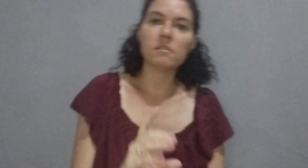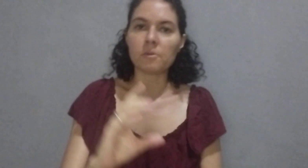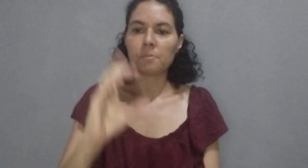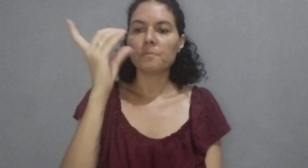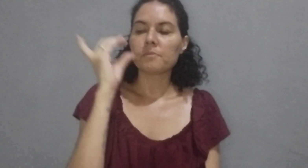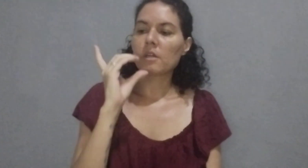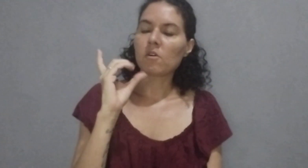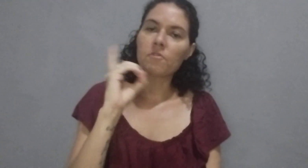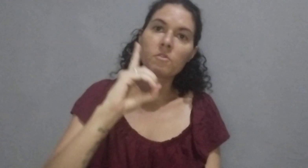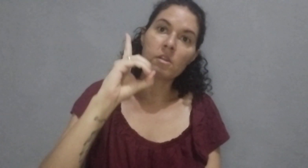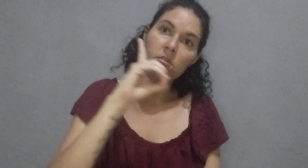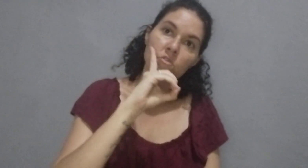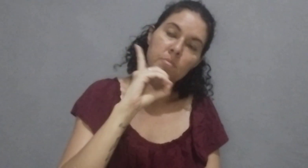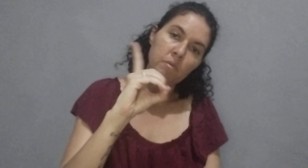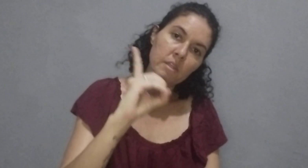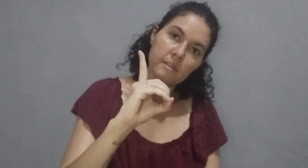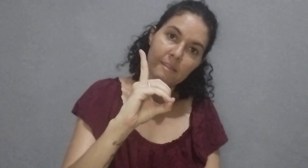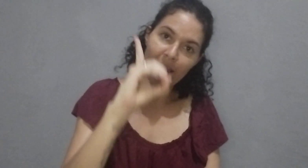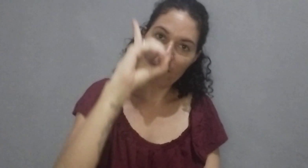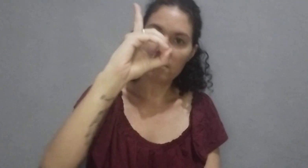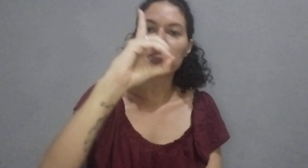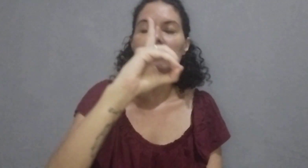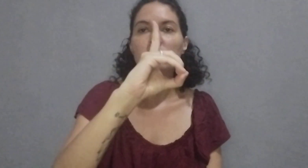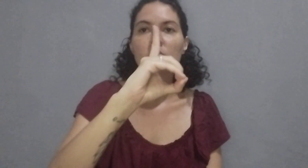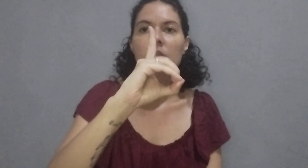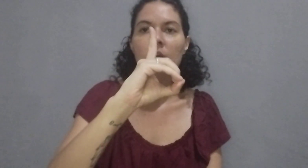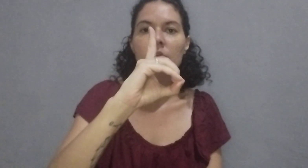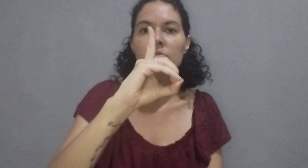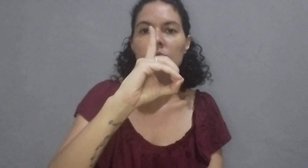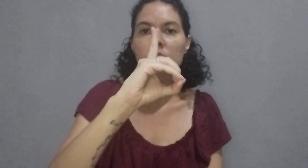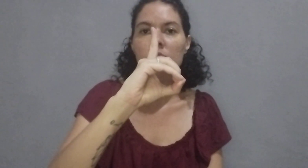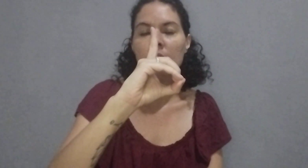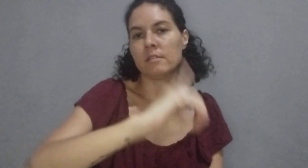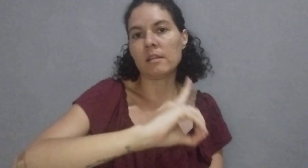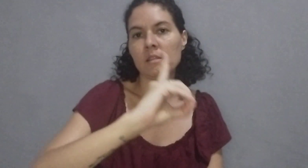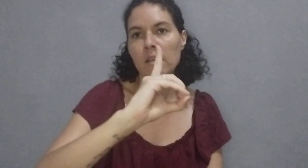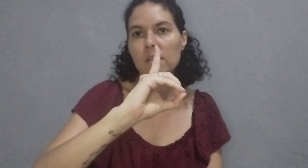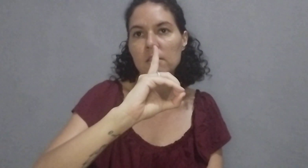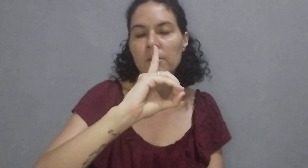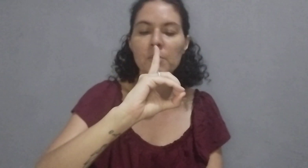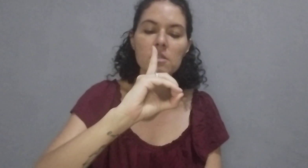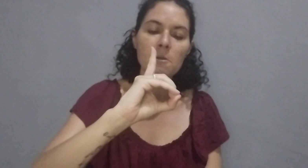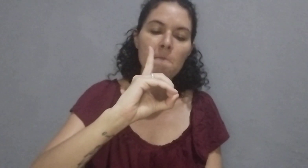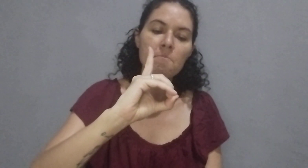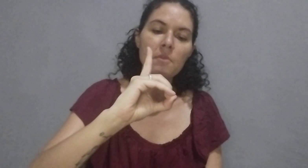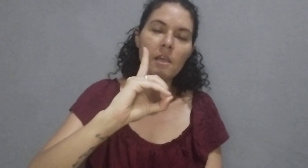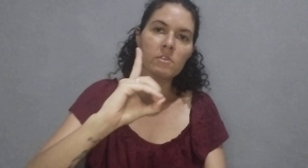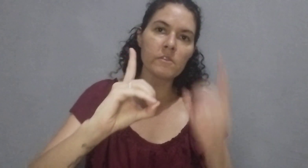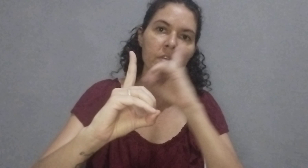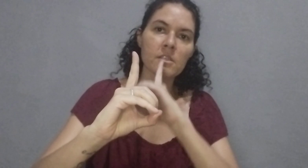Então, configuração de mão em D, isso aqui é a letra D em Libras, e aí você vai fazer